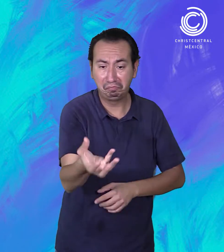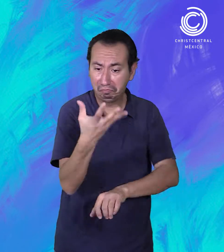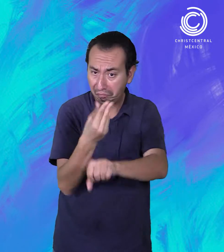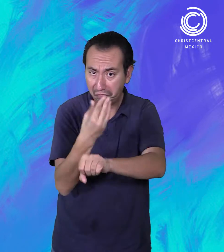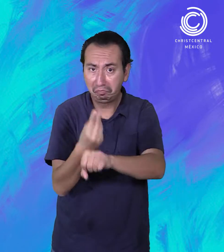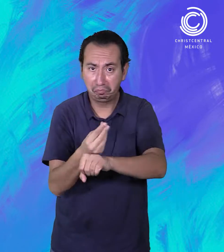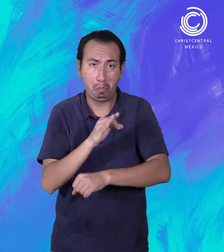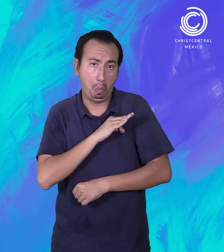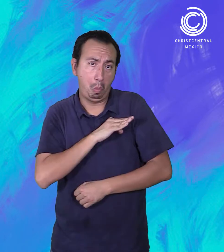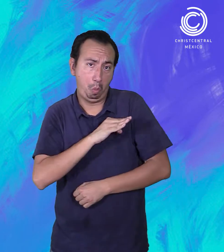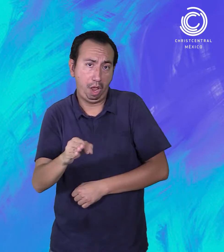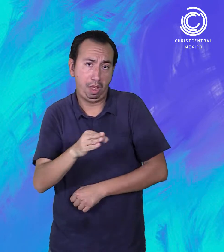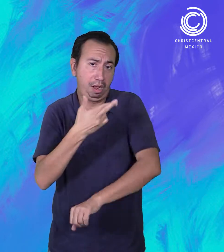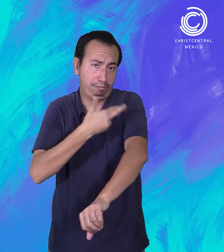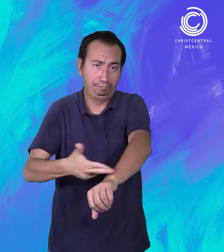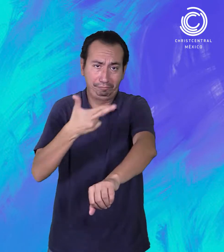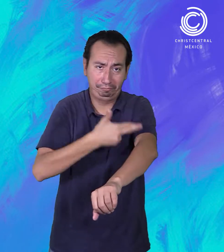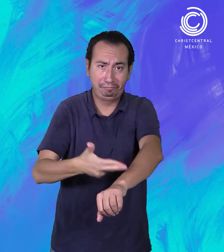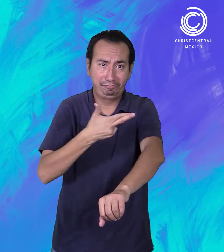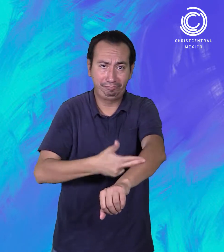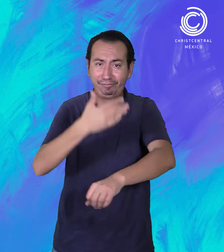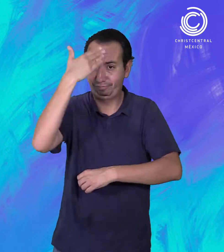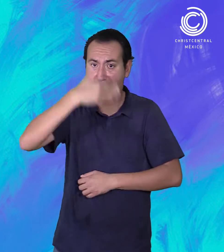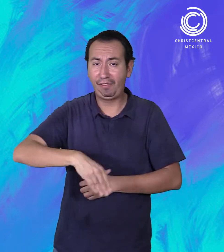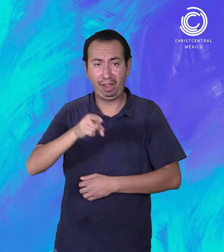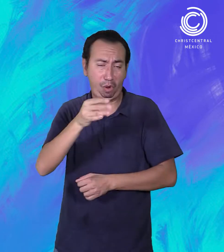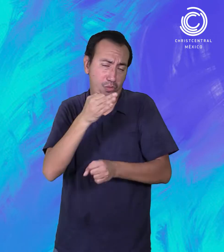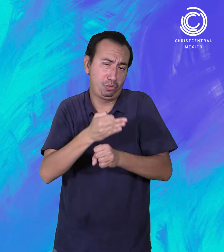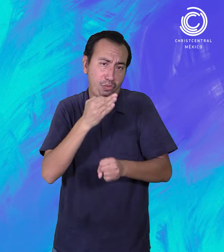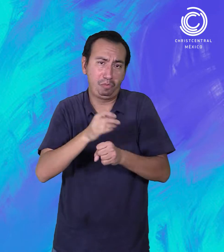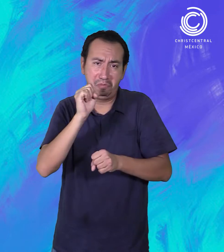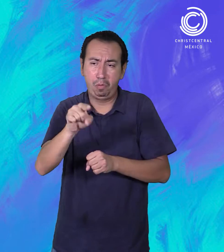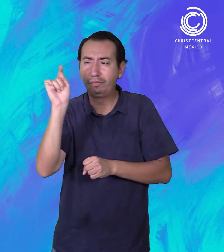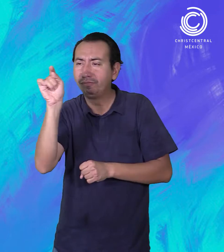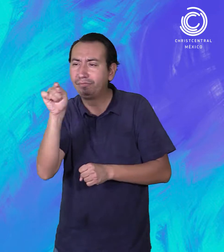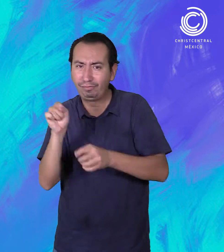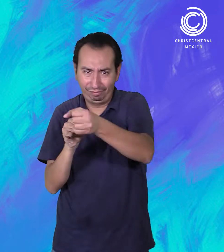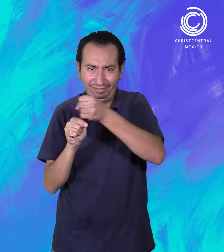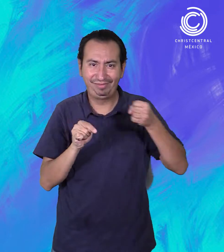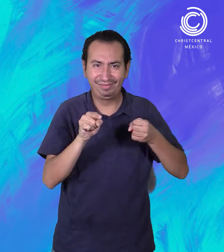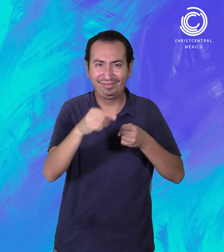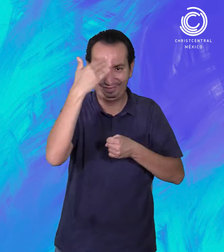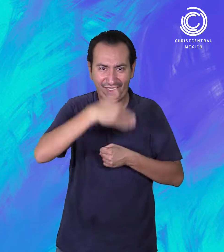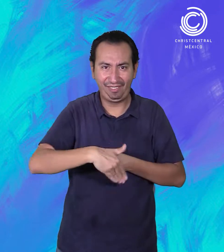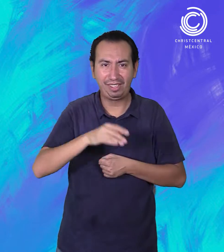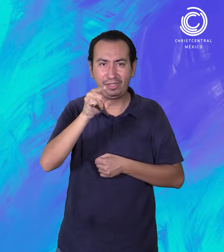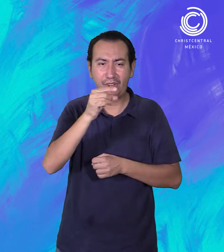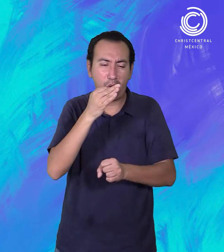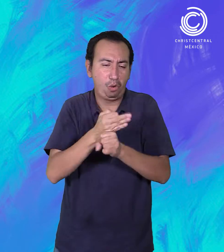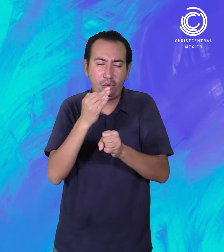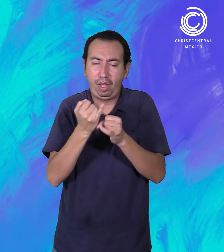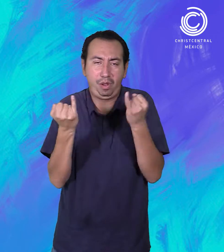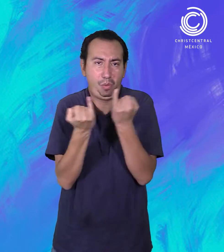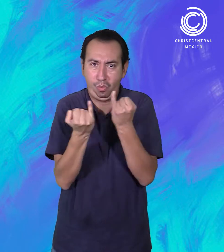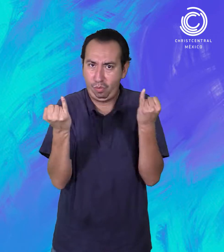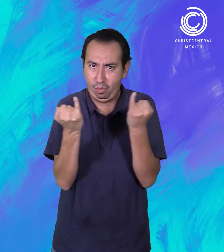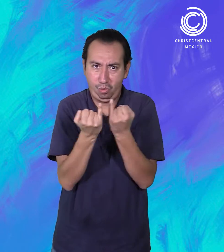y de esta manera se podría solucionar ese problema que ustedes están teniendo allí con su horno. Bueno, algo así parecido vamos a leer